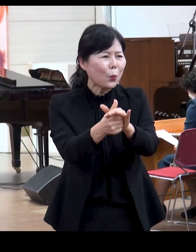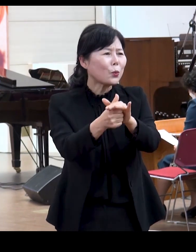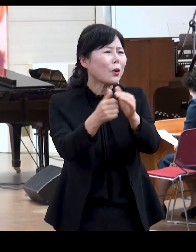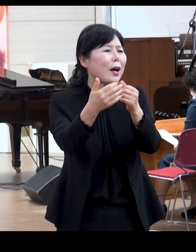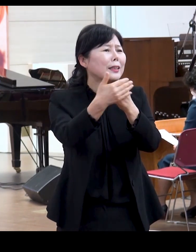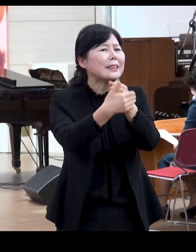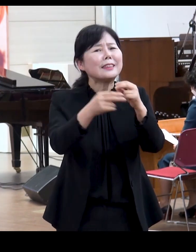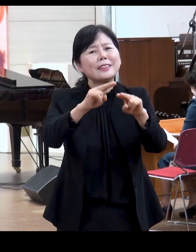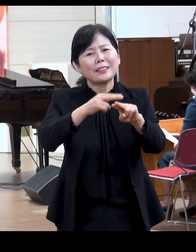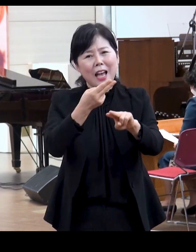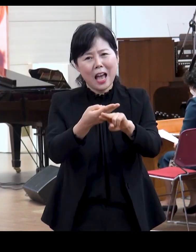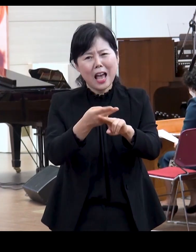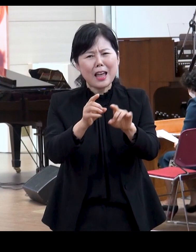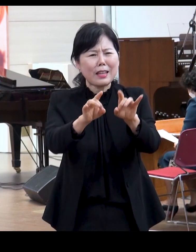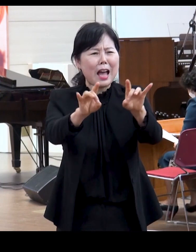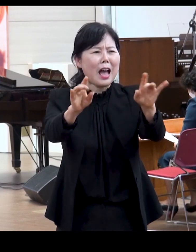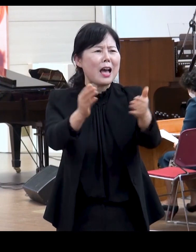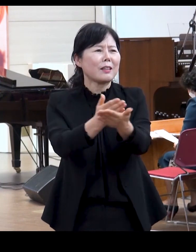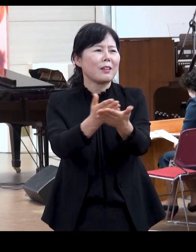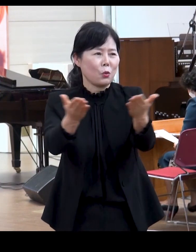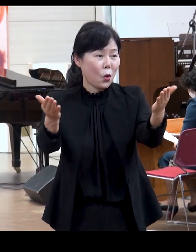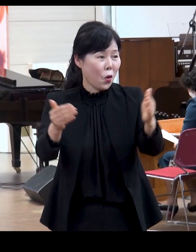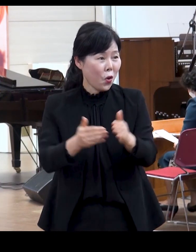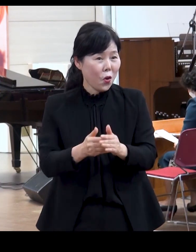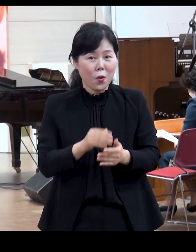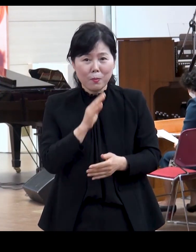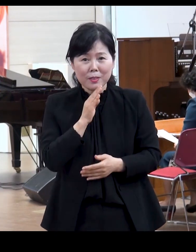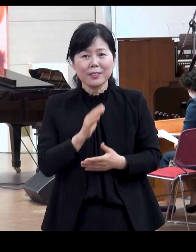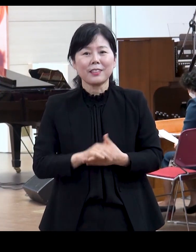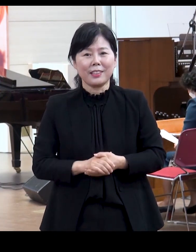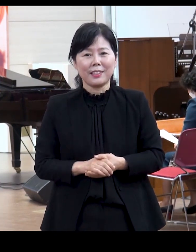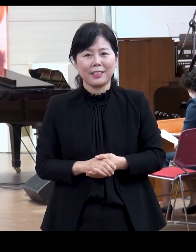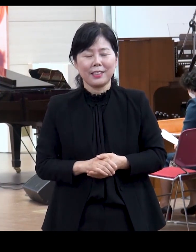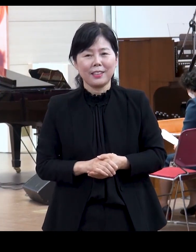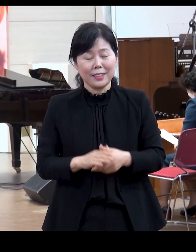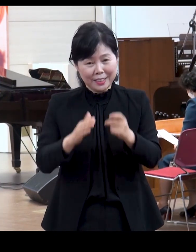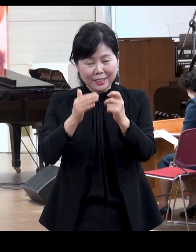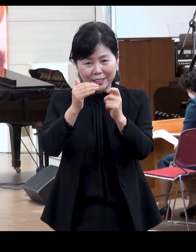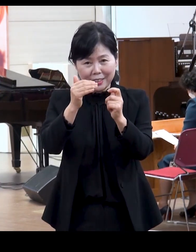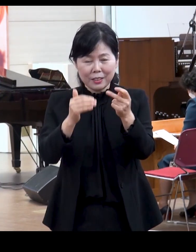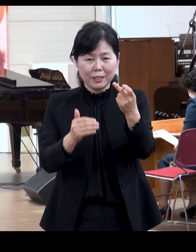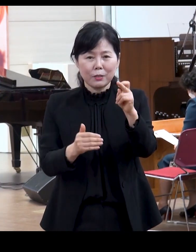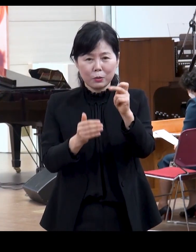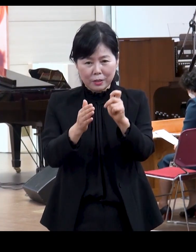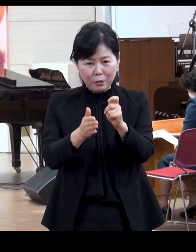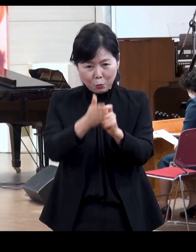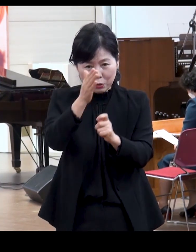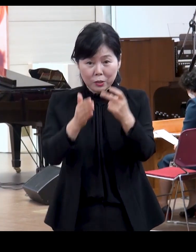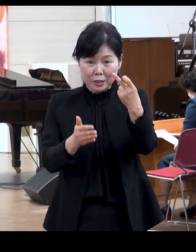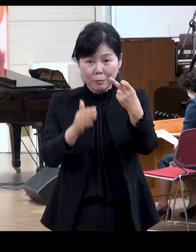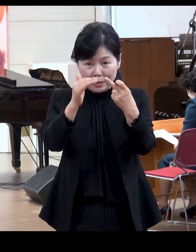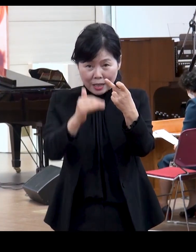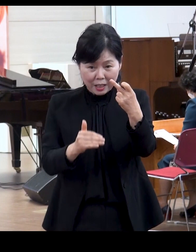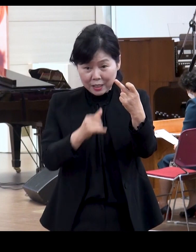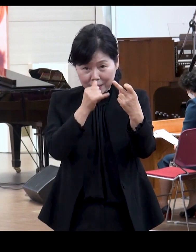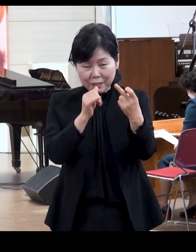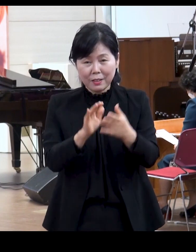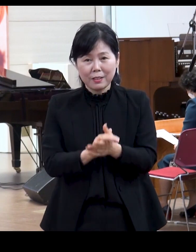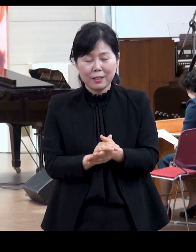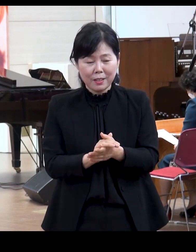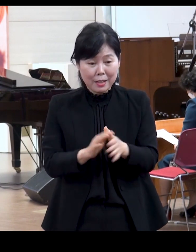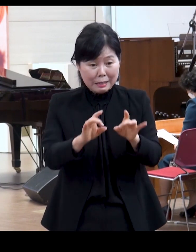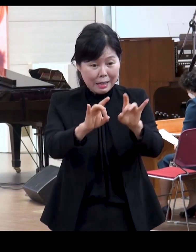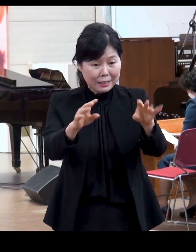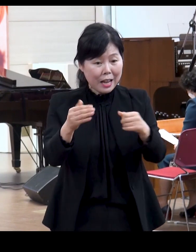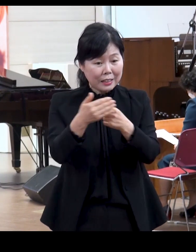주신 은사를 받은 것 가지고 그렇게 섬겨야 한다 하는 얘기가 쭉 나오거든요. 자, 그런데 각각 다른